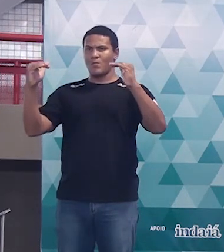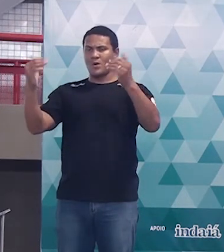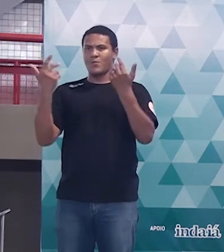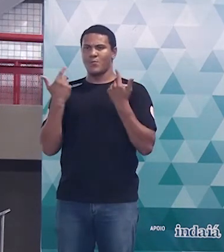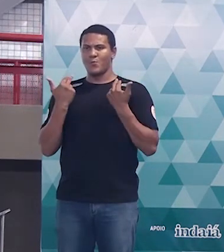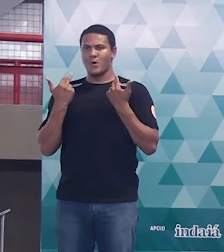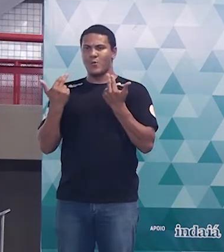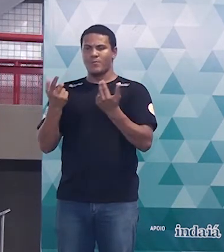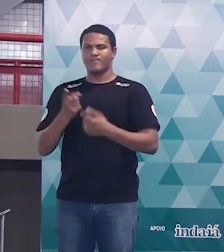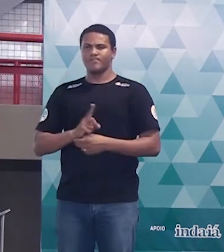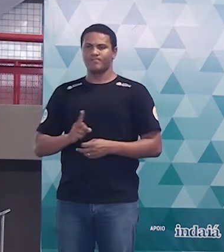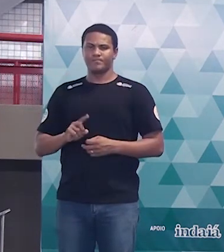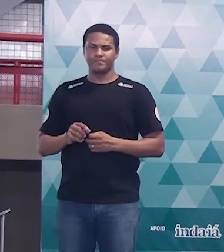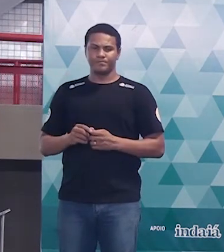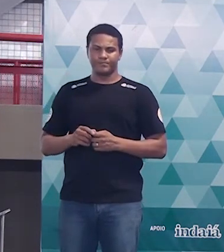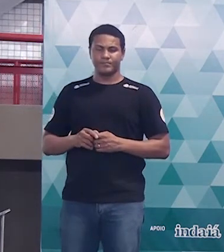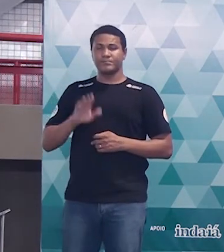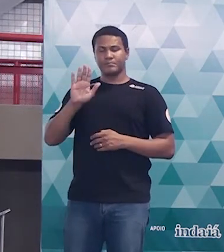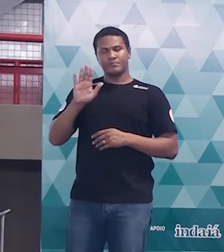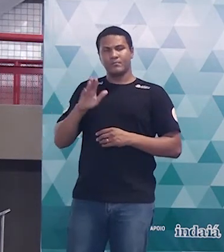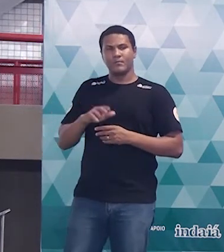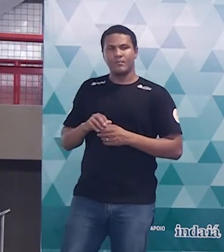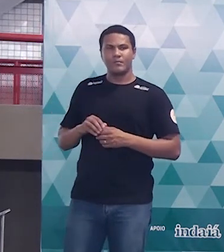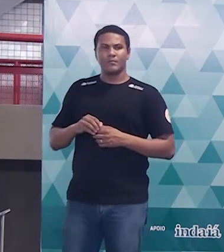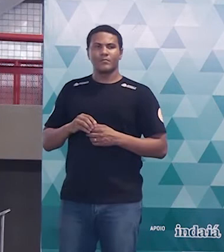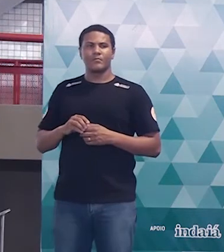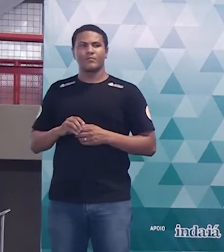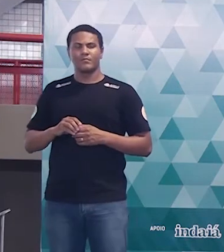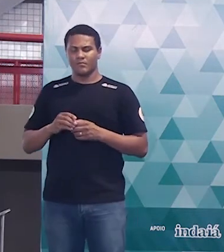aqui, primeiros recadinhos de hoje.